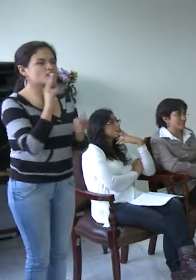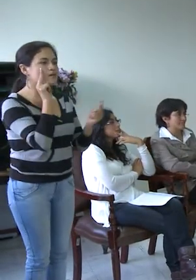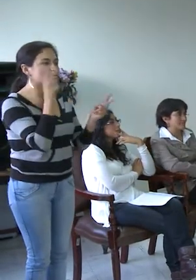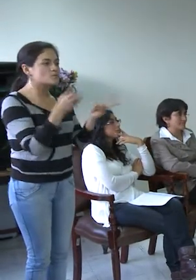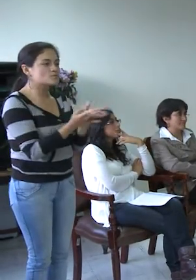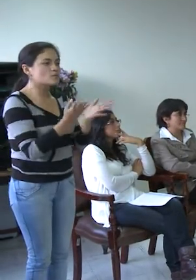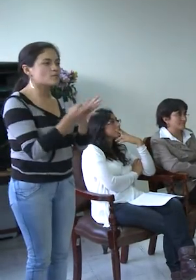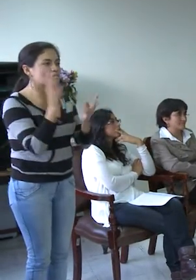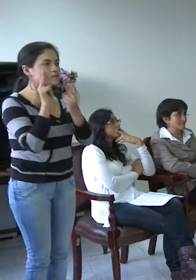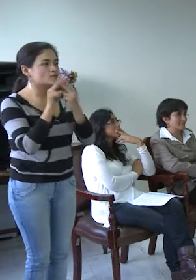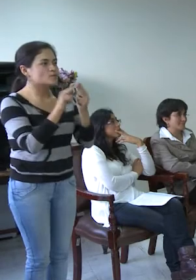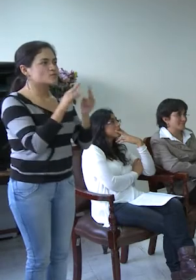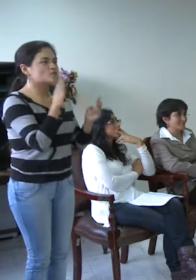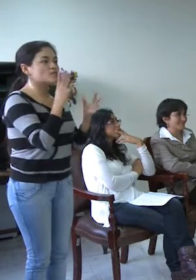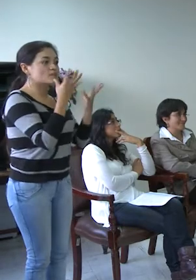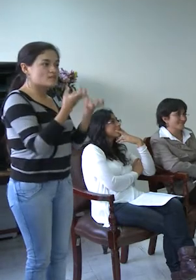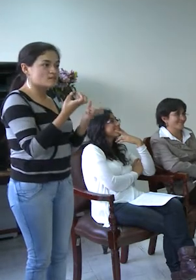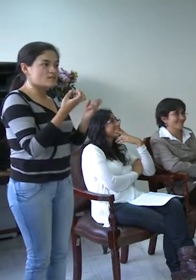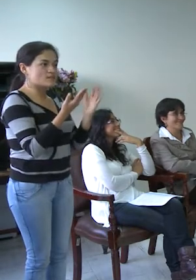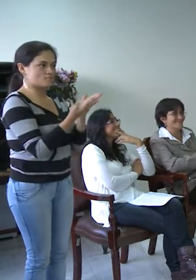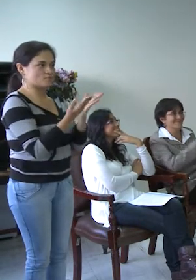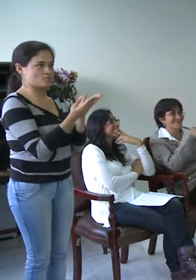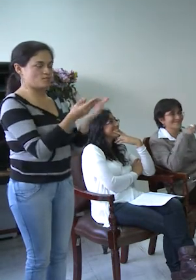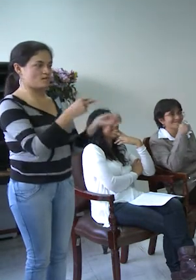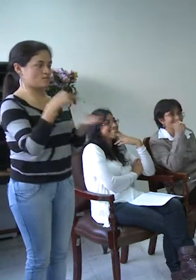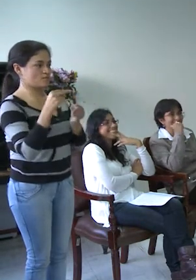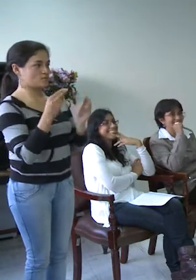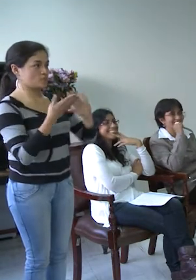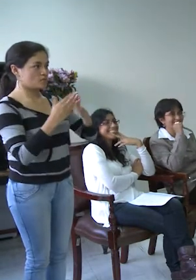2014, les da por estudiar educación comunitaria.